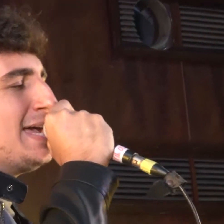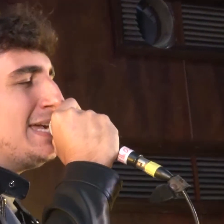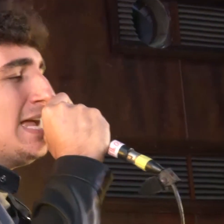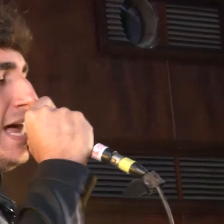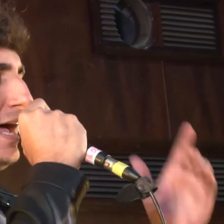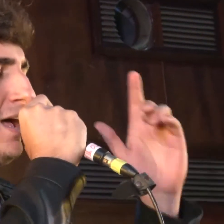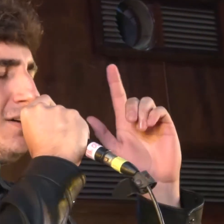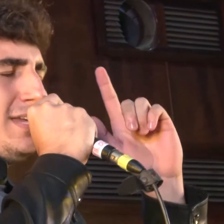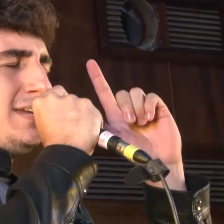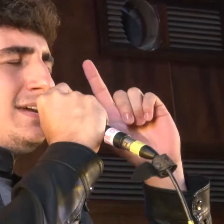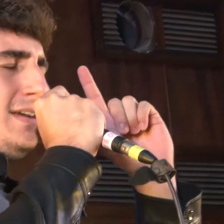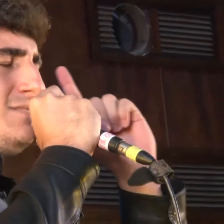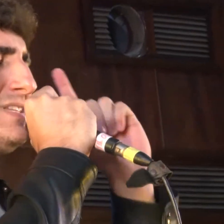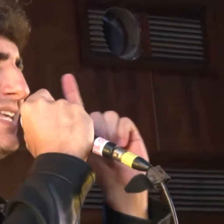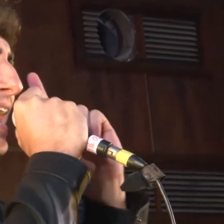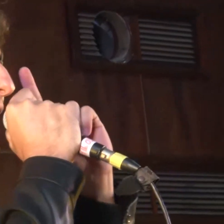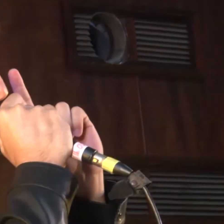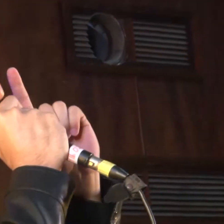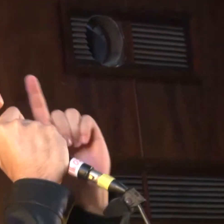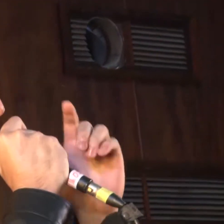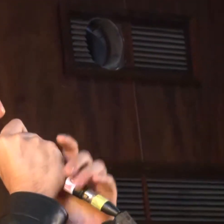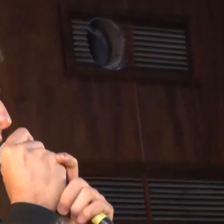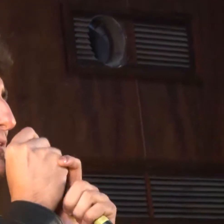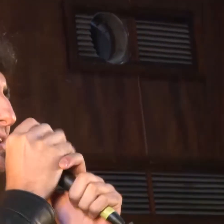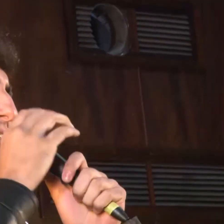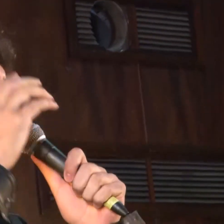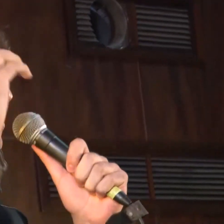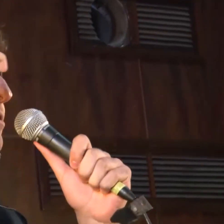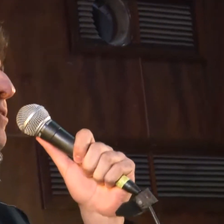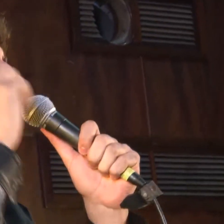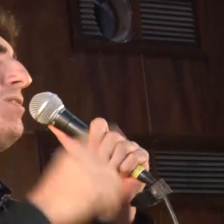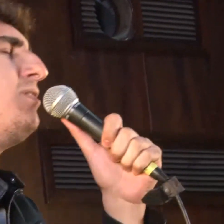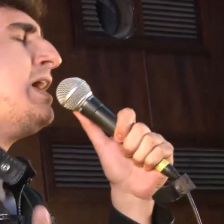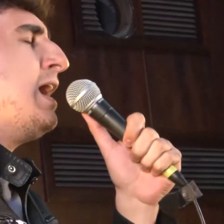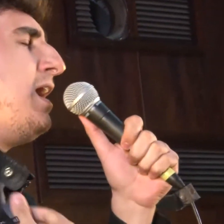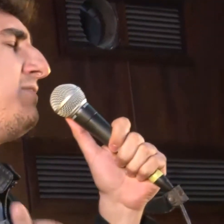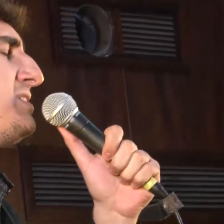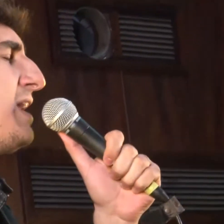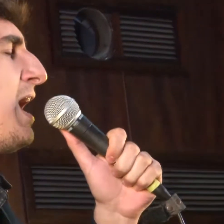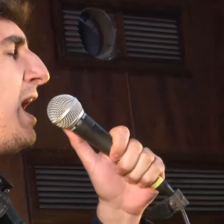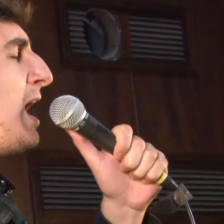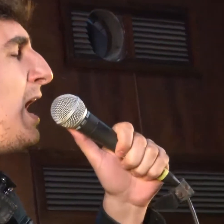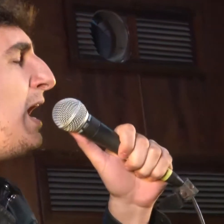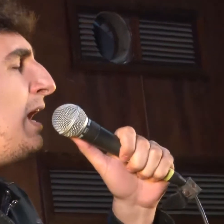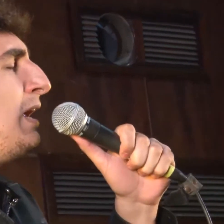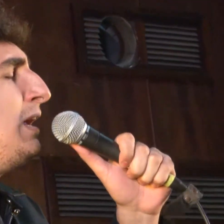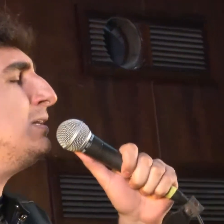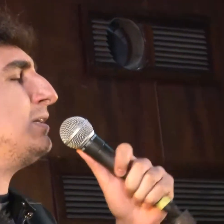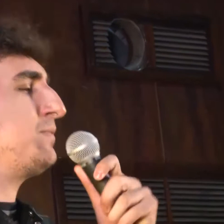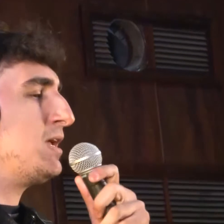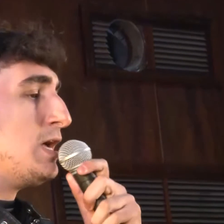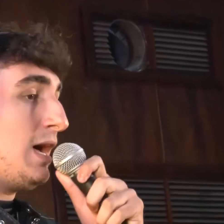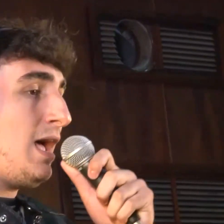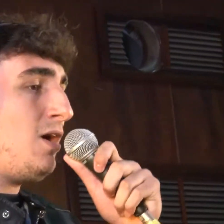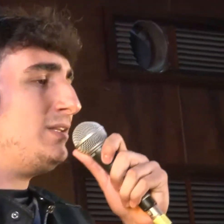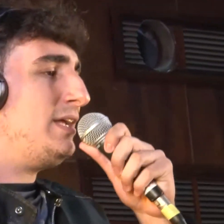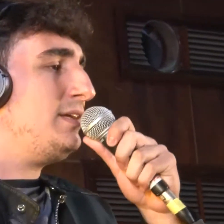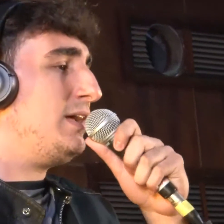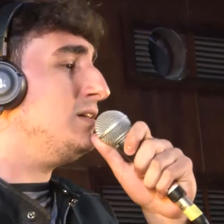propagar. A ordem é avançar no Senhor, avançar.